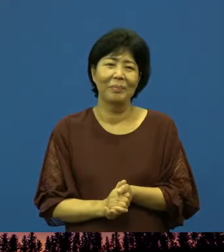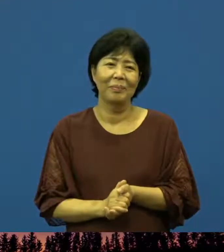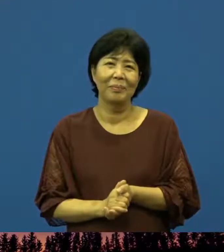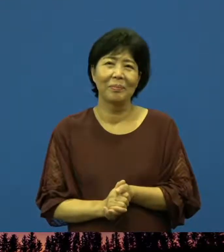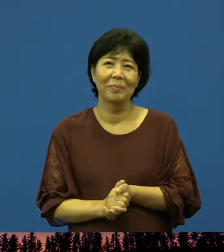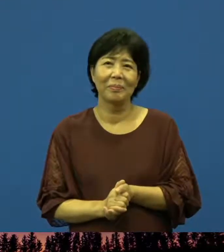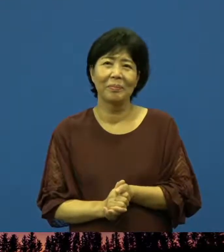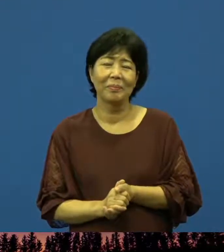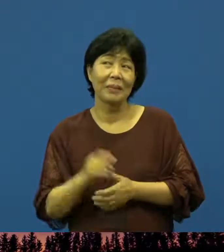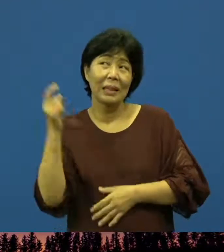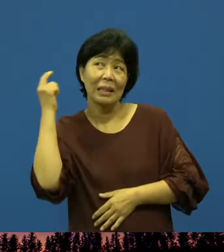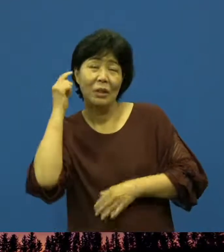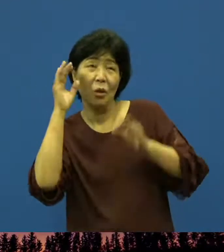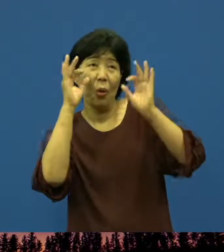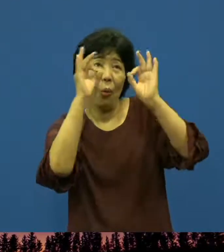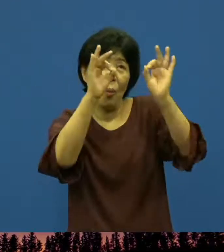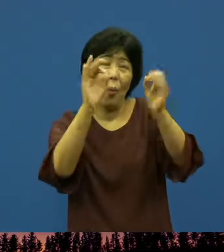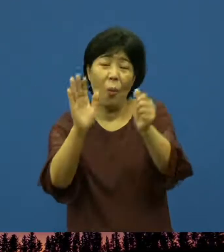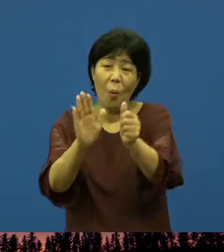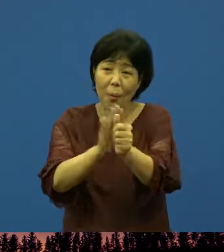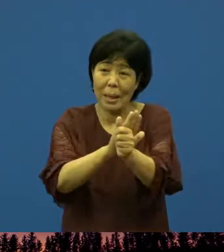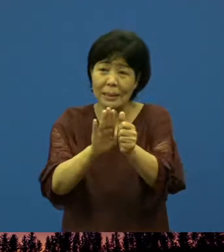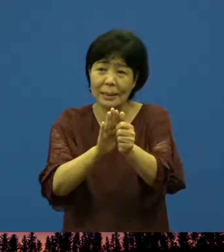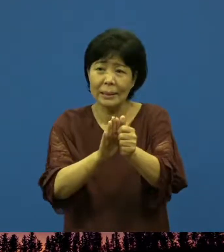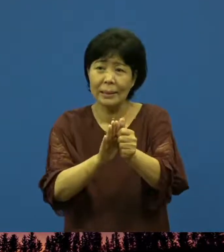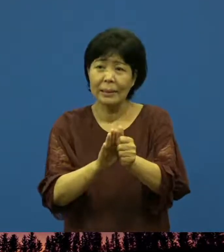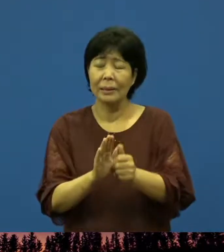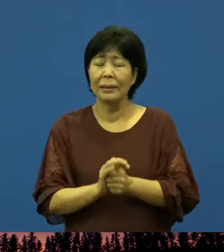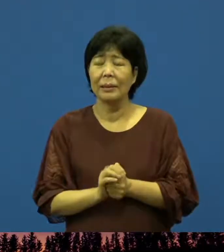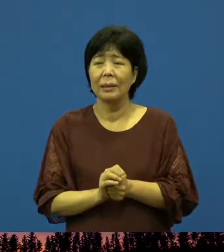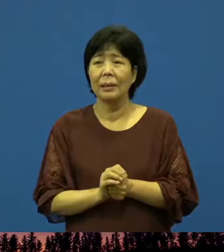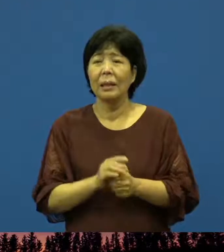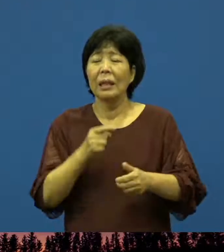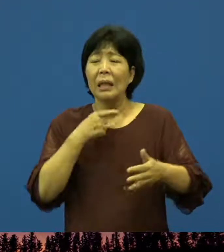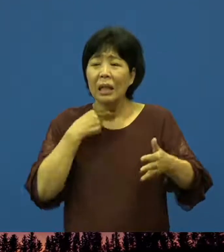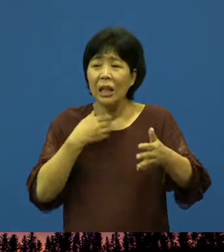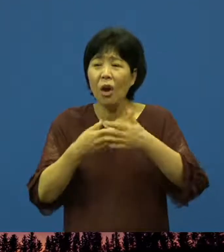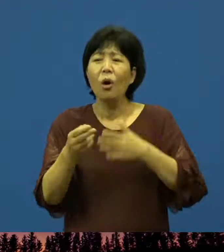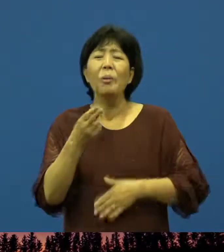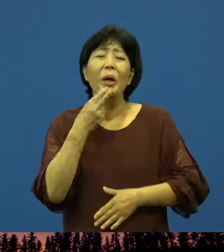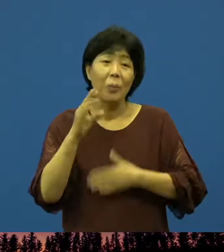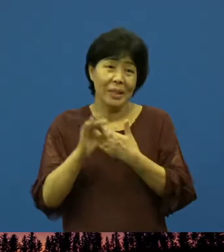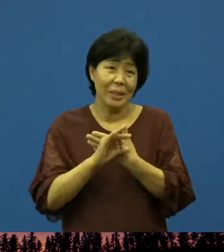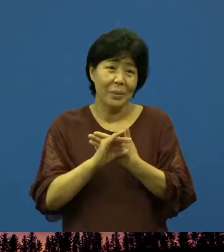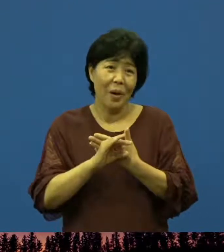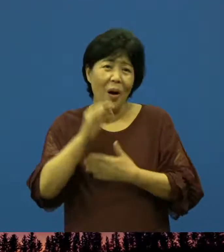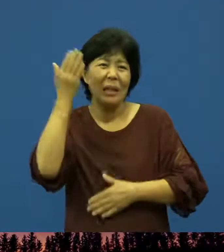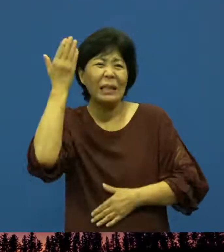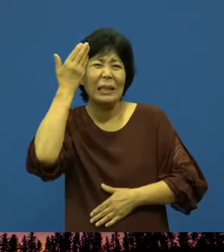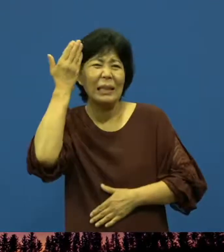귀로 듣고 눈으로 보고 손으로 만지는 사실적인 체험이 없는 신앙은 지식으로 끝날 수가 있어요.